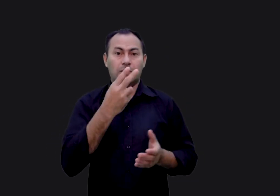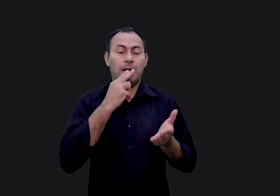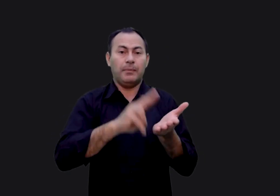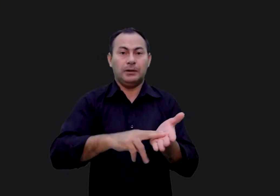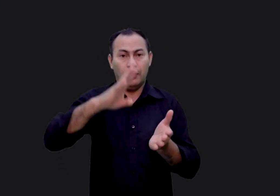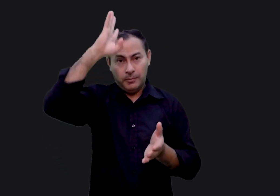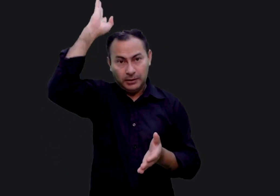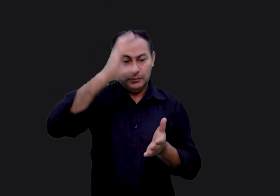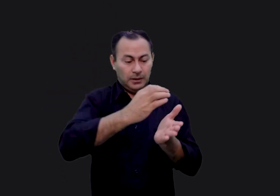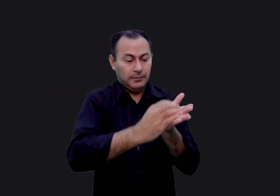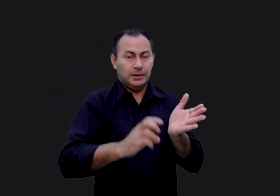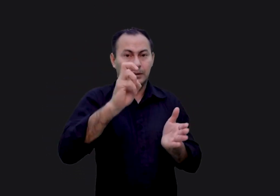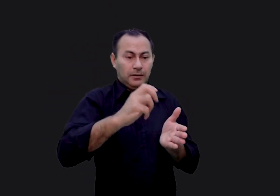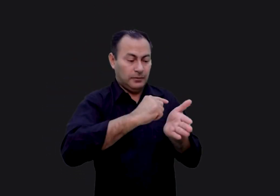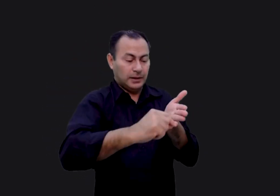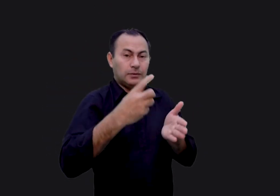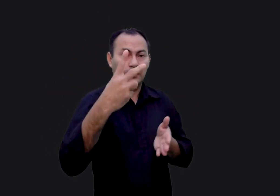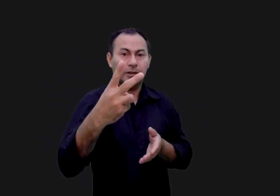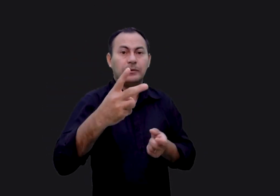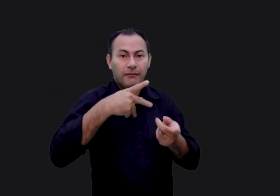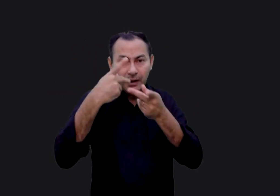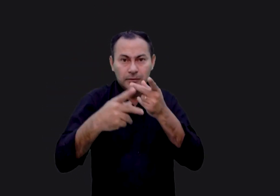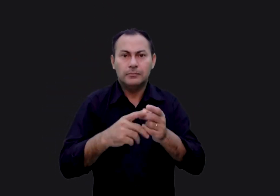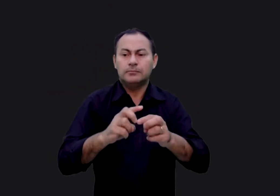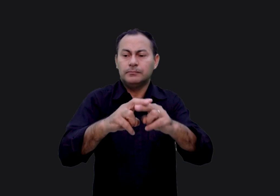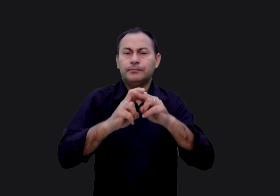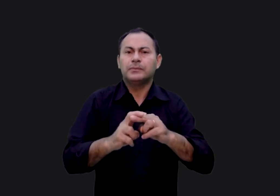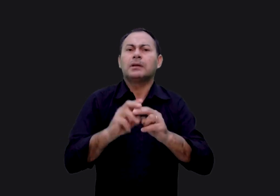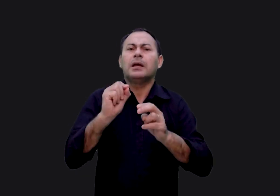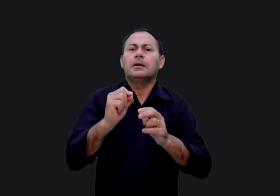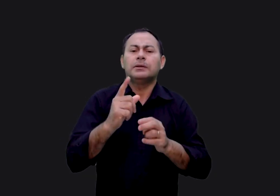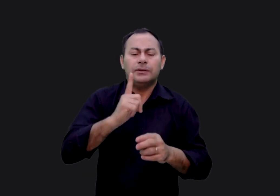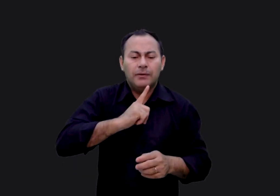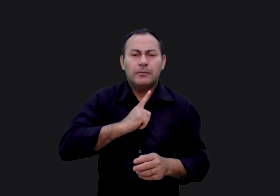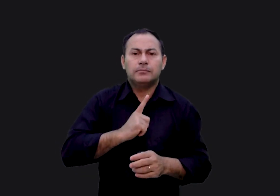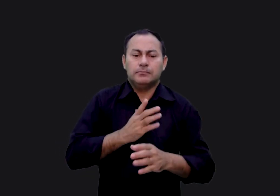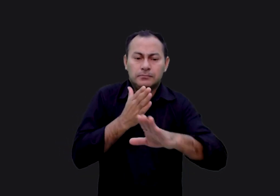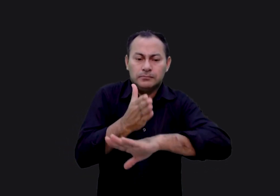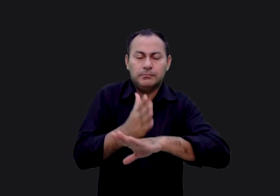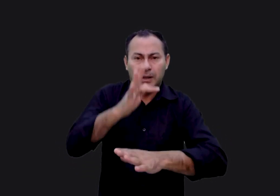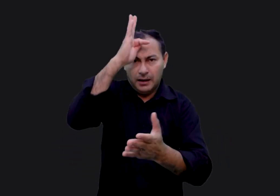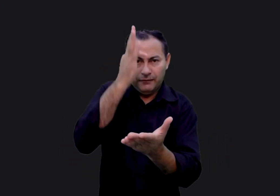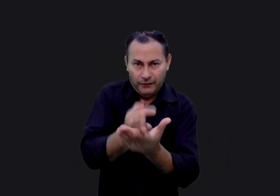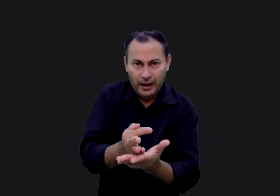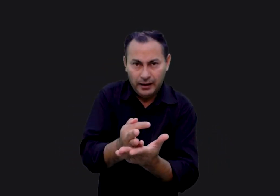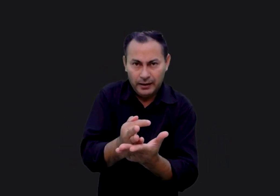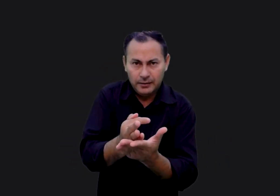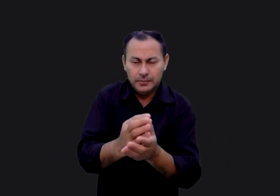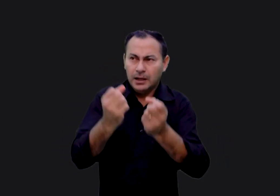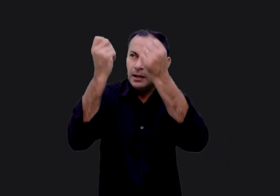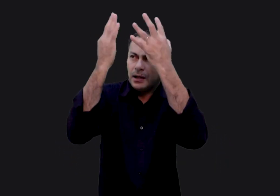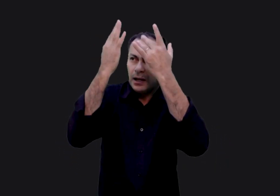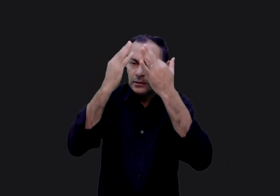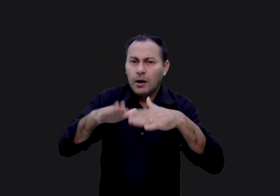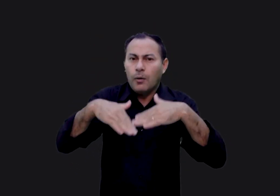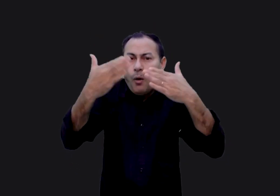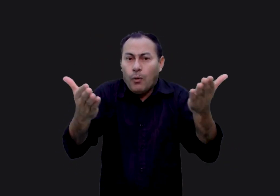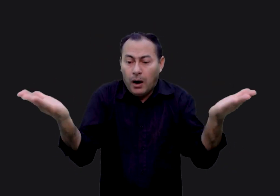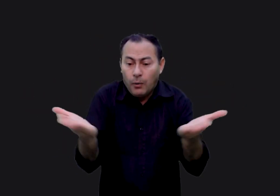sua carta em Romanos, capítulo 5, verso 2, dizendo, por meio de quem obtivemos acesso pela fé, e esta graça na qual agora